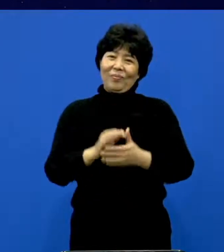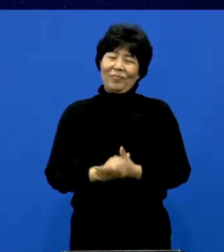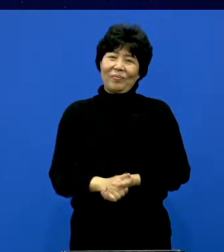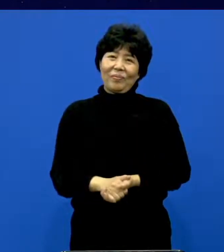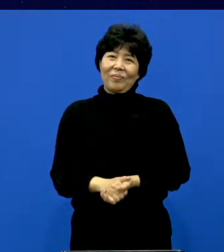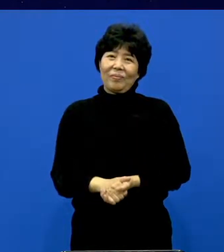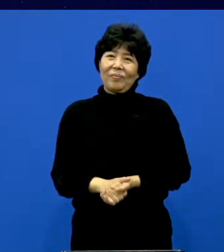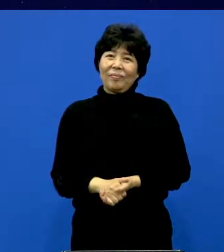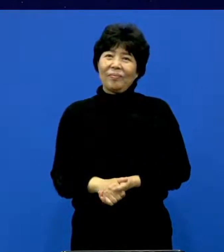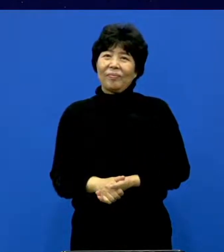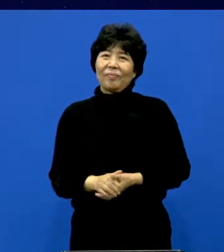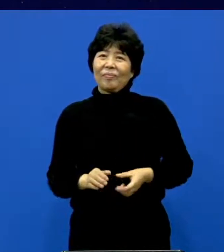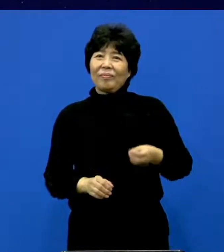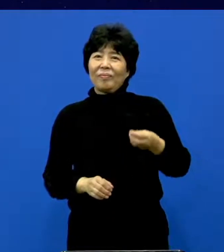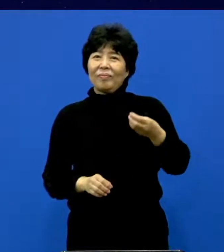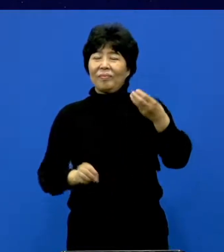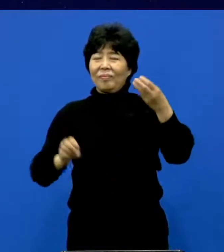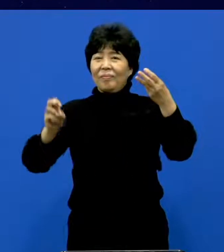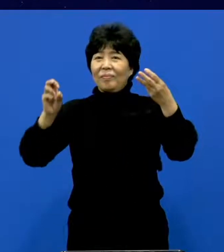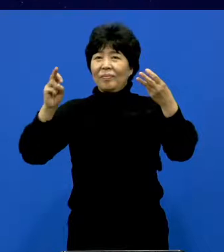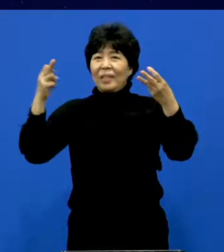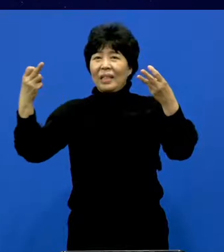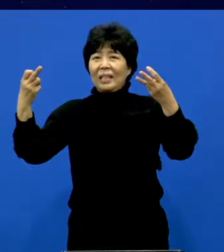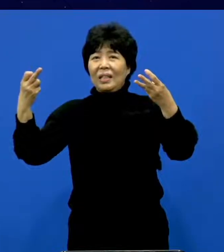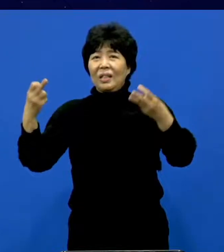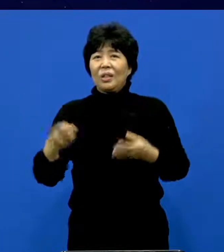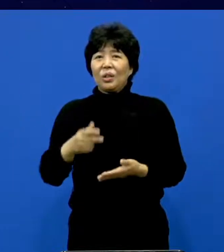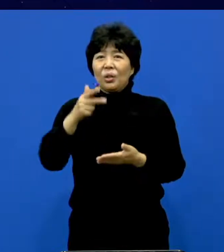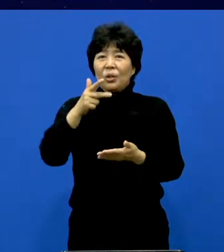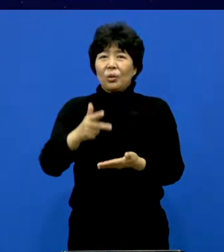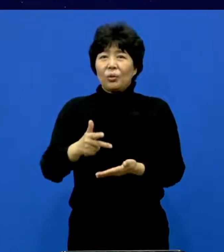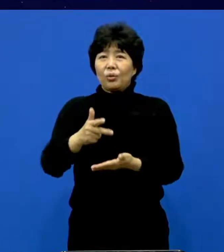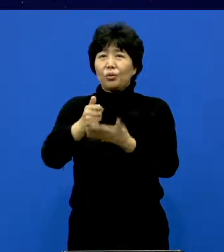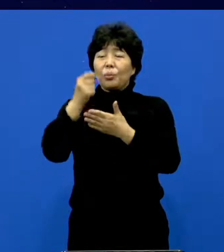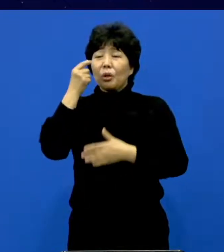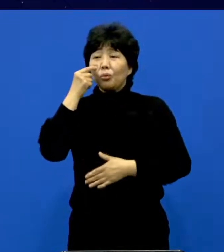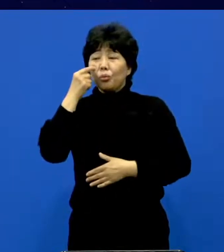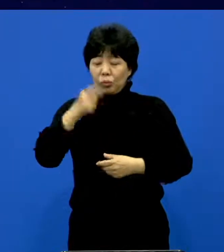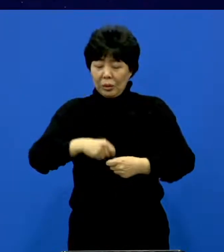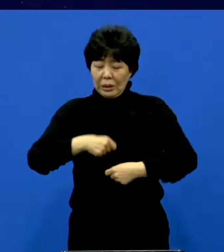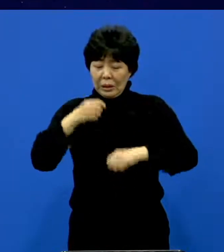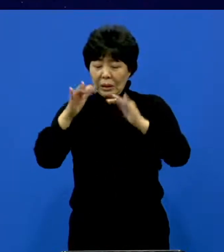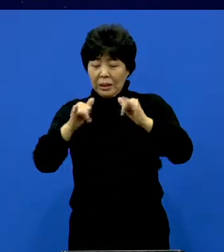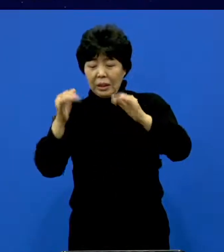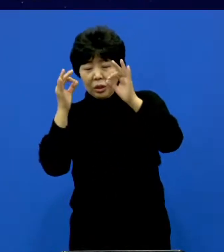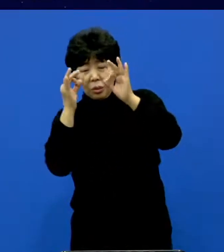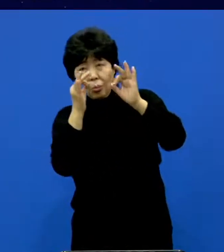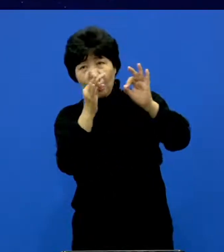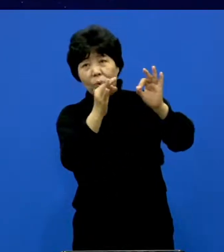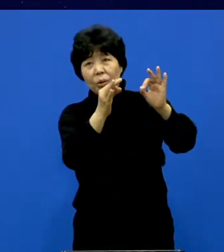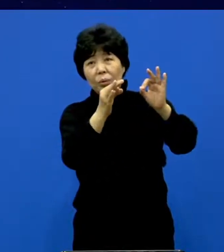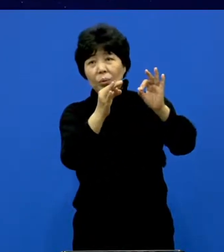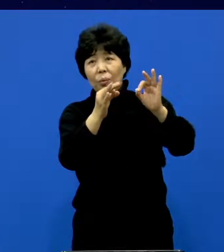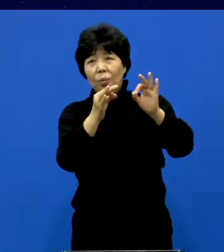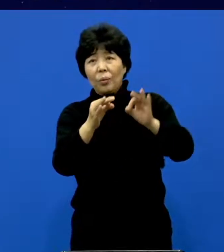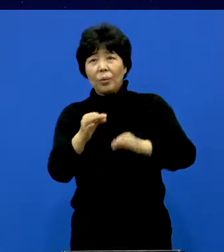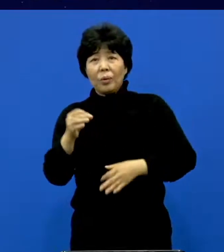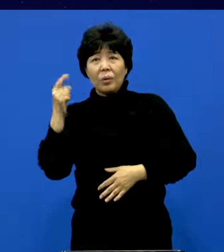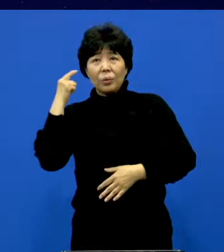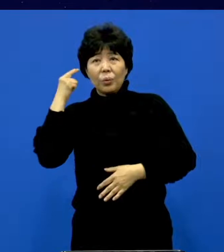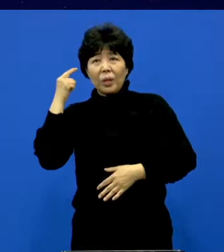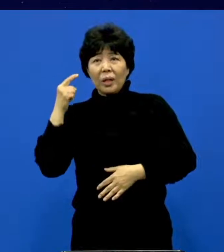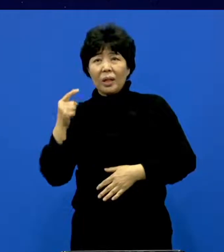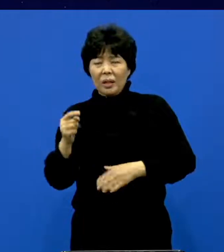그래서 오늘 12절에 주의 눈은 의인을 향하시고 그의 귀는 의인의 간구에 귀를 기울이시되, 간구에 귀